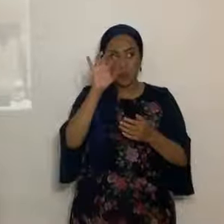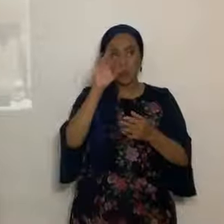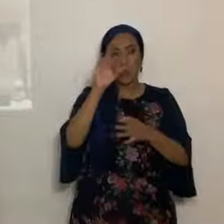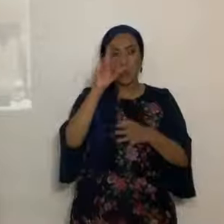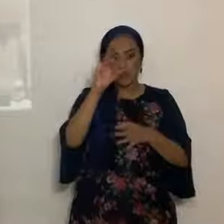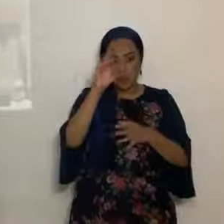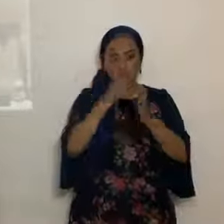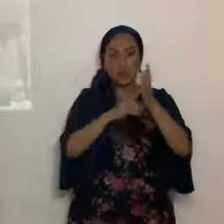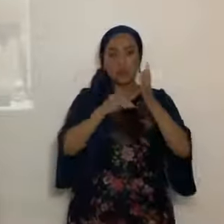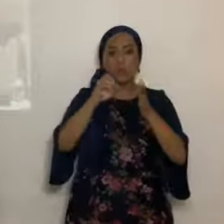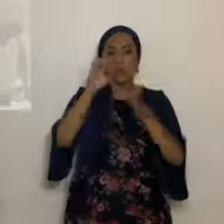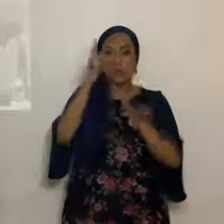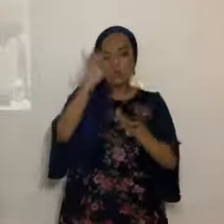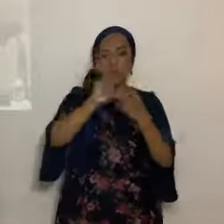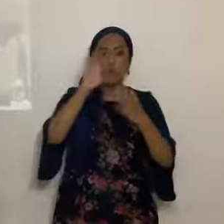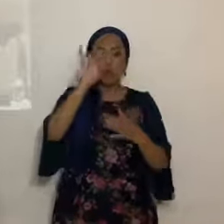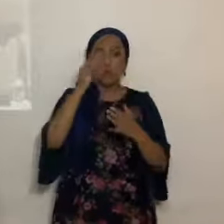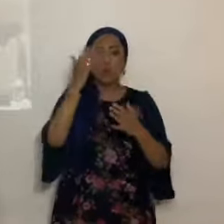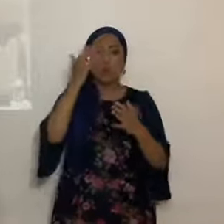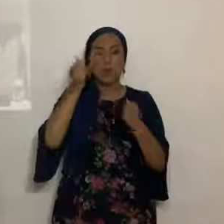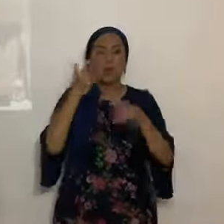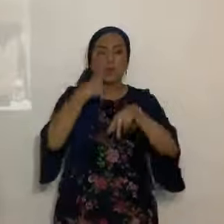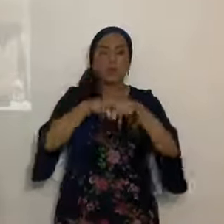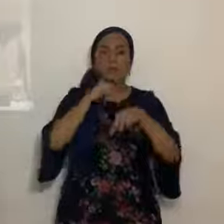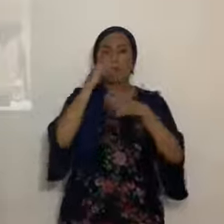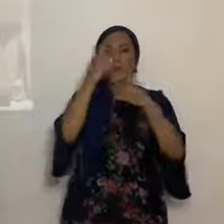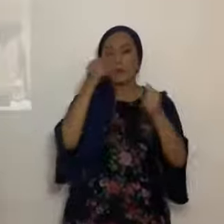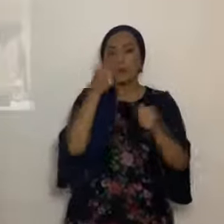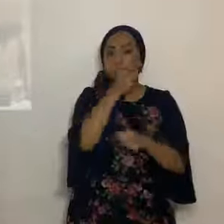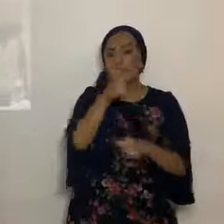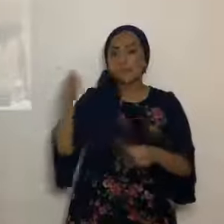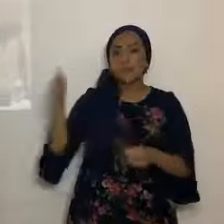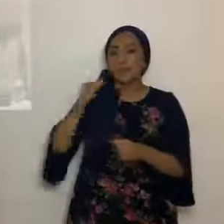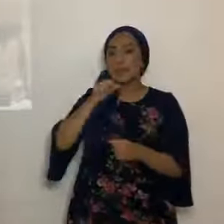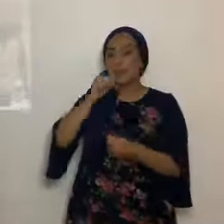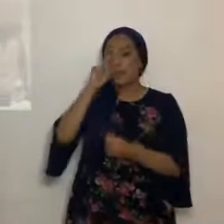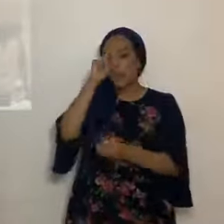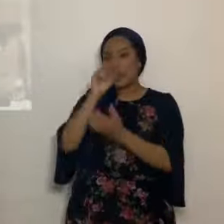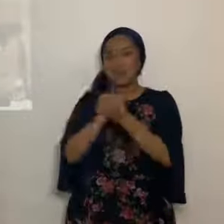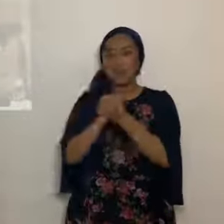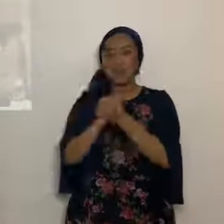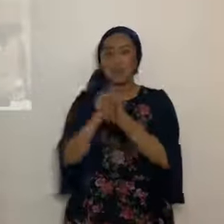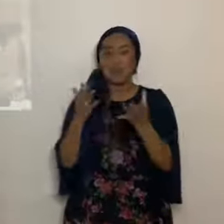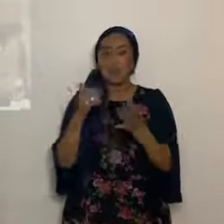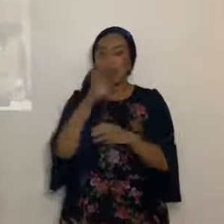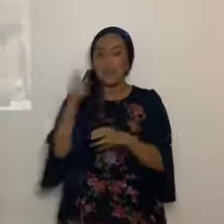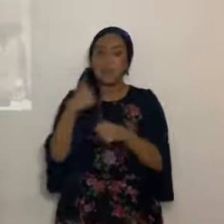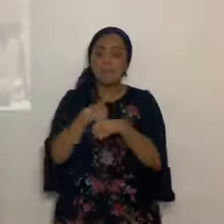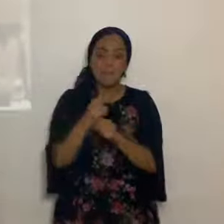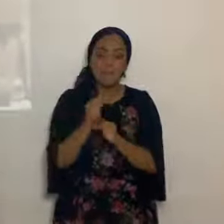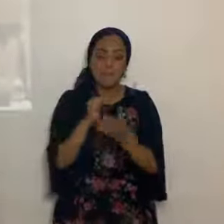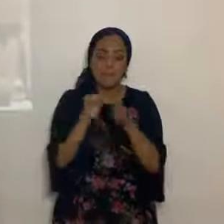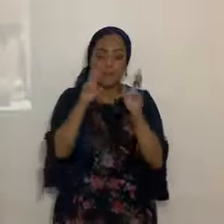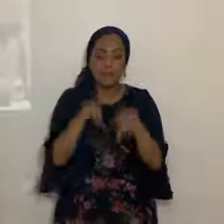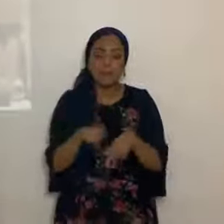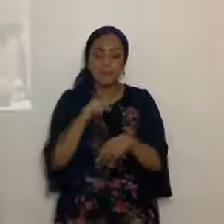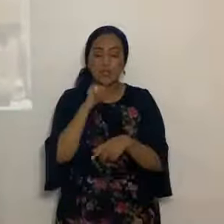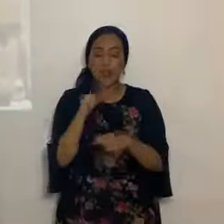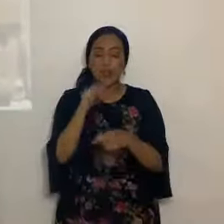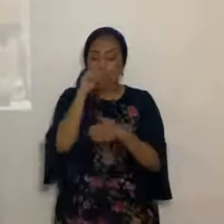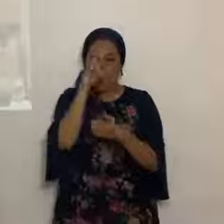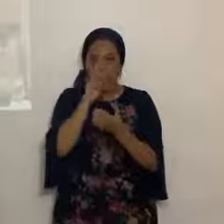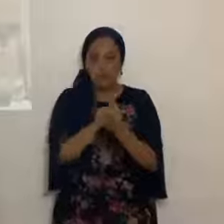18:8, por eso muchas veces no hay sanidades, porque los mismos incrédulos hacen que la persona no crea. En este